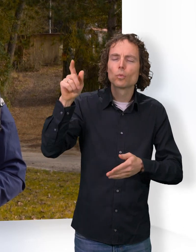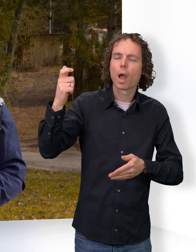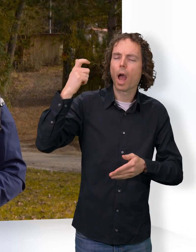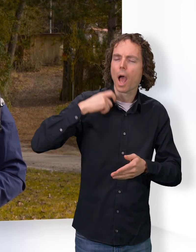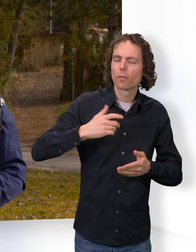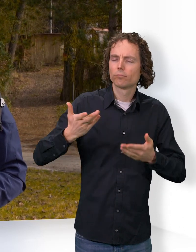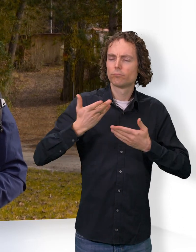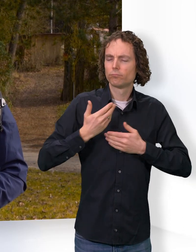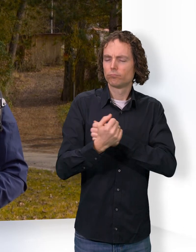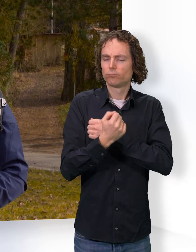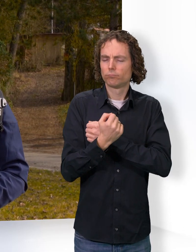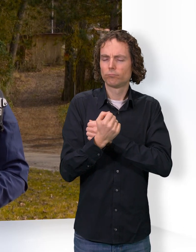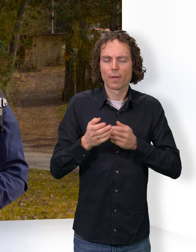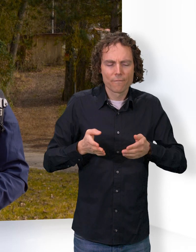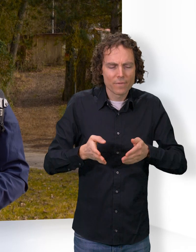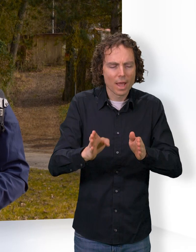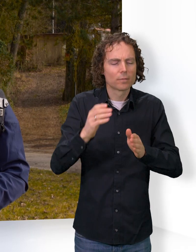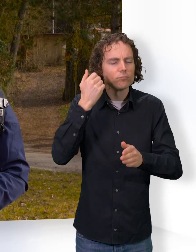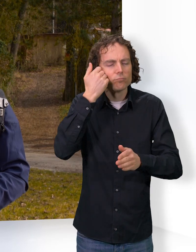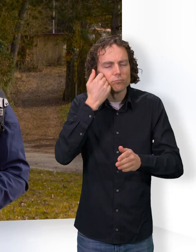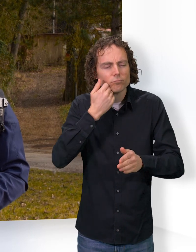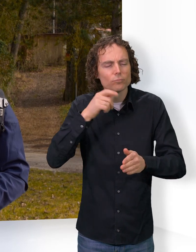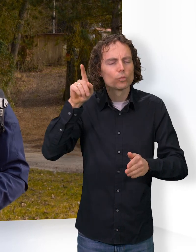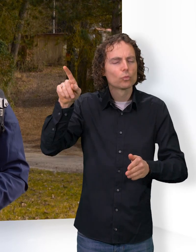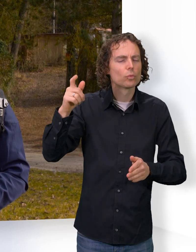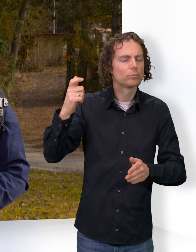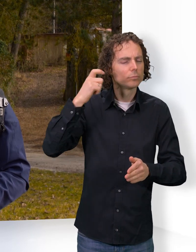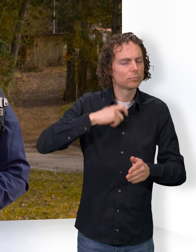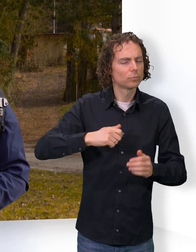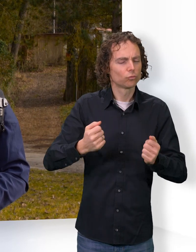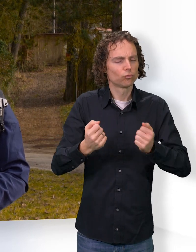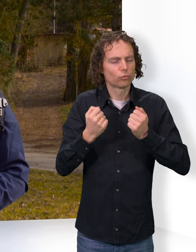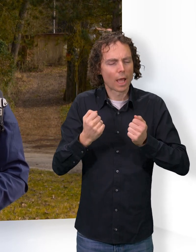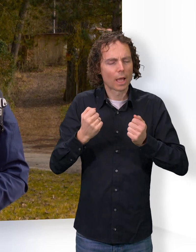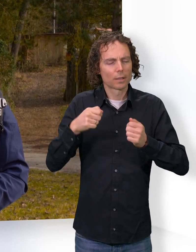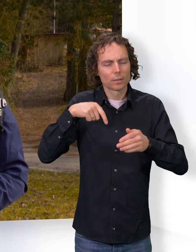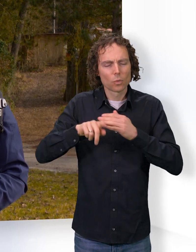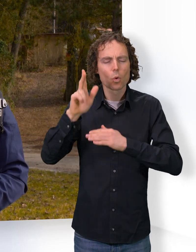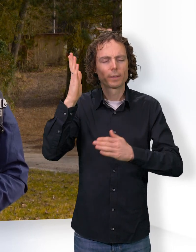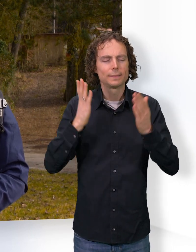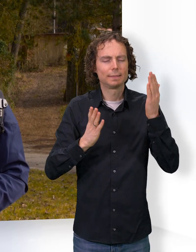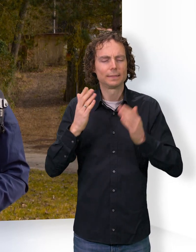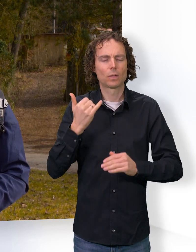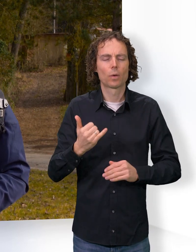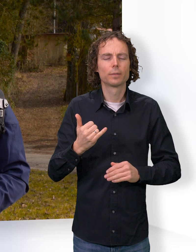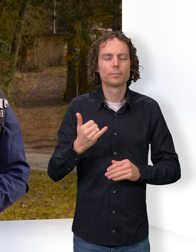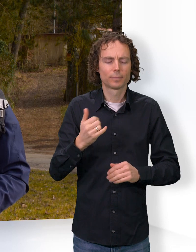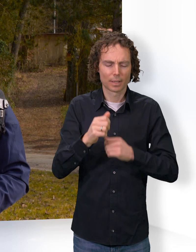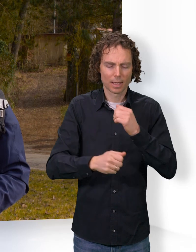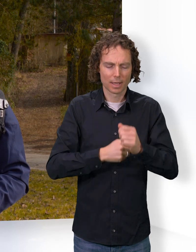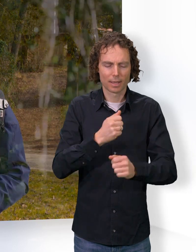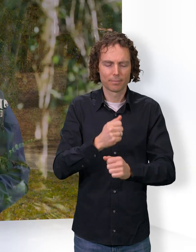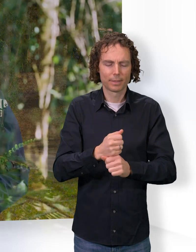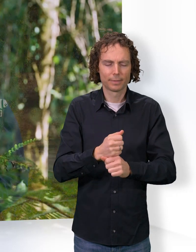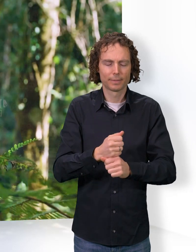auf dem Weg. Und ich möchte dich bitten, dass du uns auch stärkst durch diesen Gottesdienst heute. Amen.